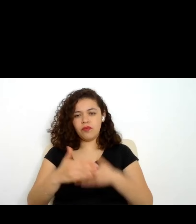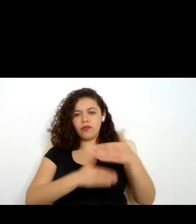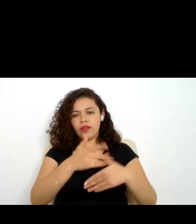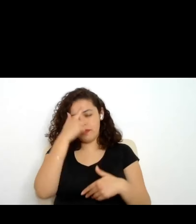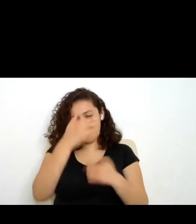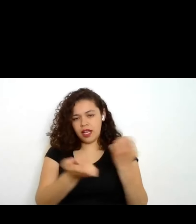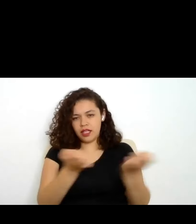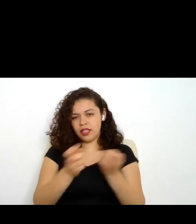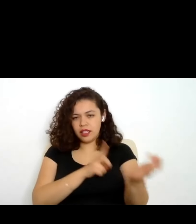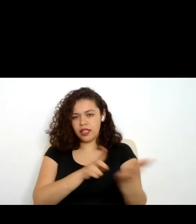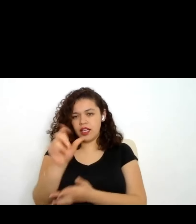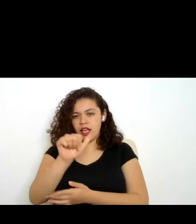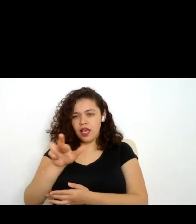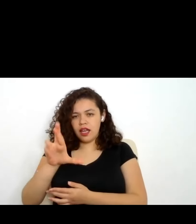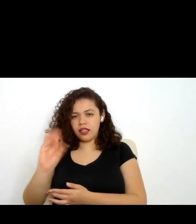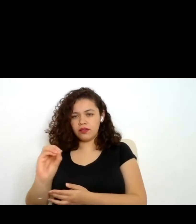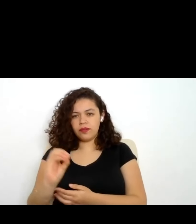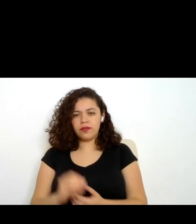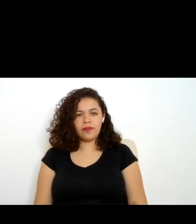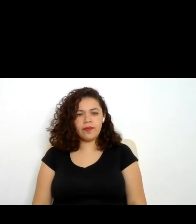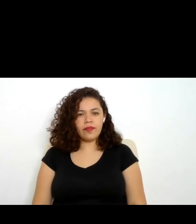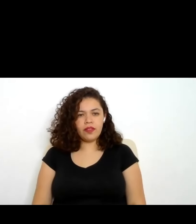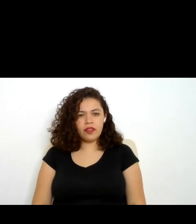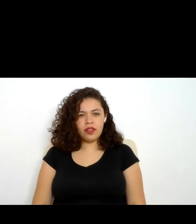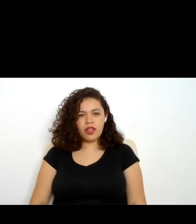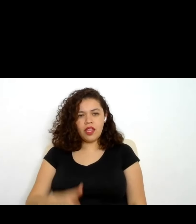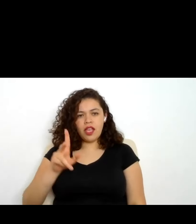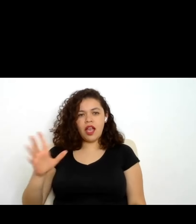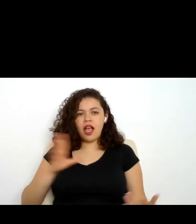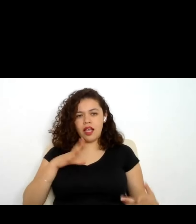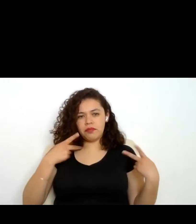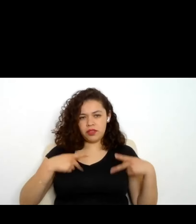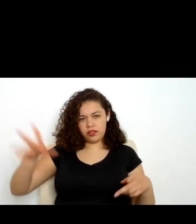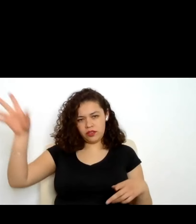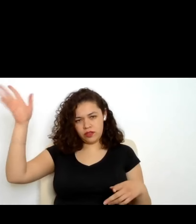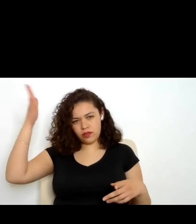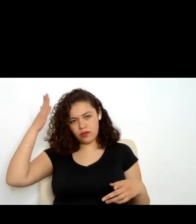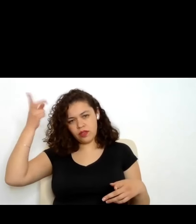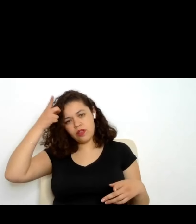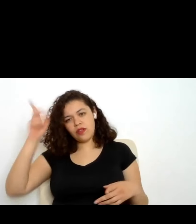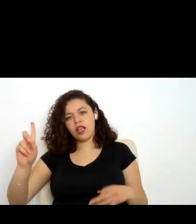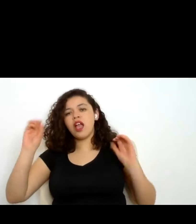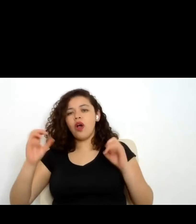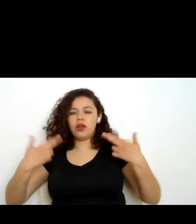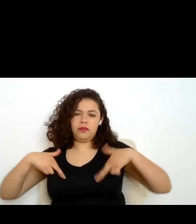de los derechos ARCO. Entonces, bueno, tenemos al titular o a su representante legal,